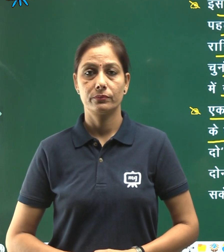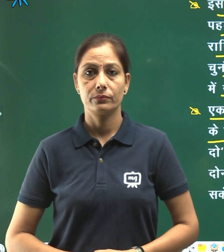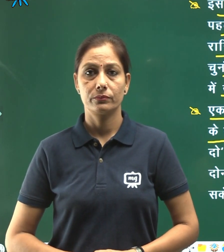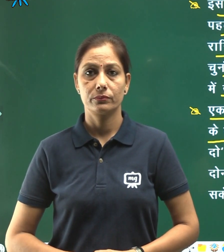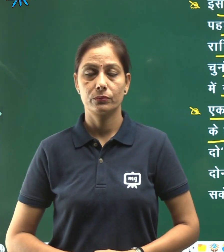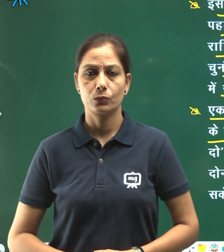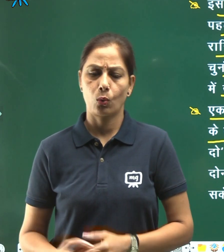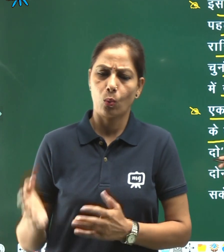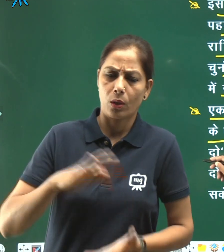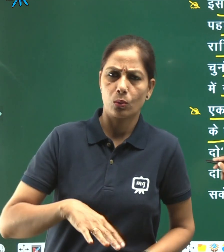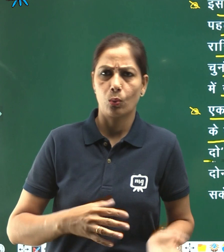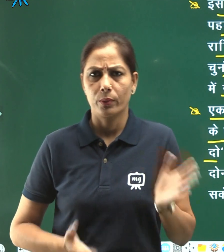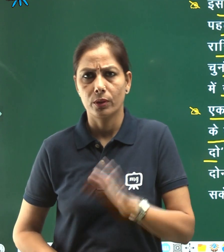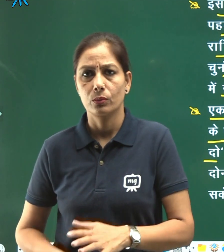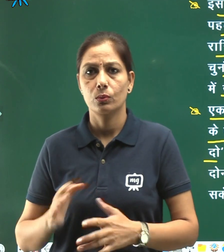उठा दो पटक दो